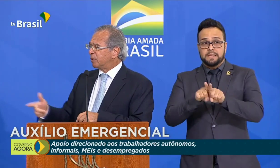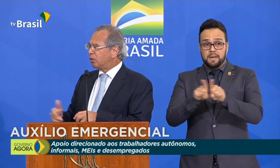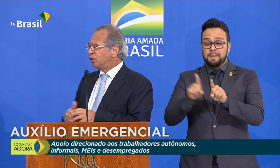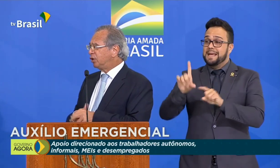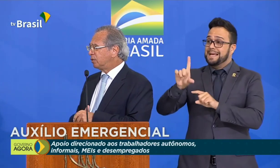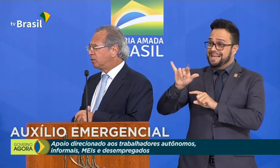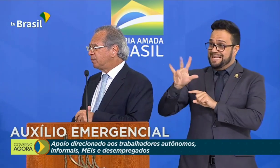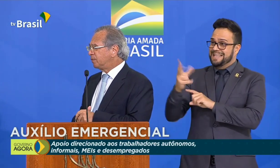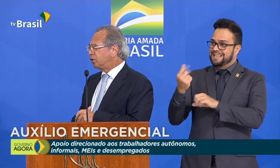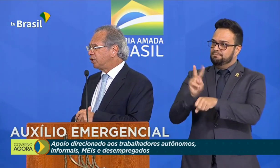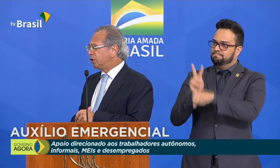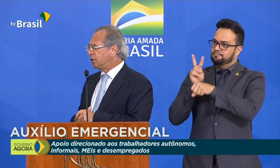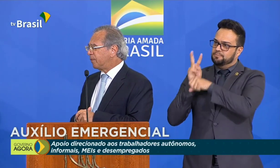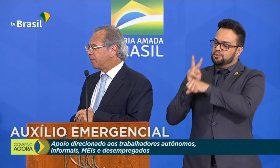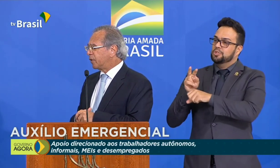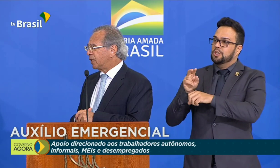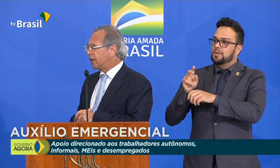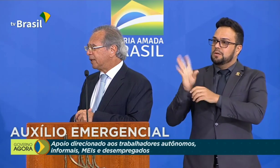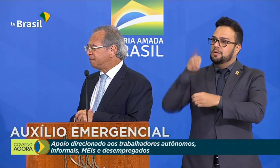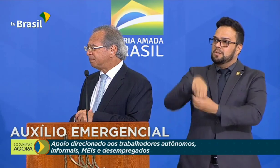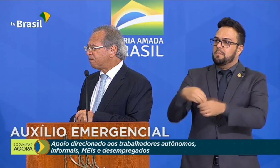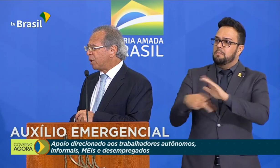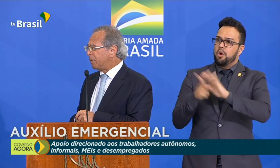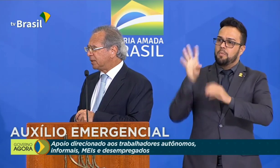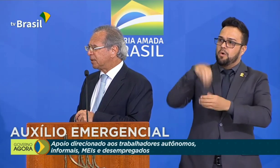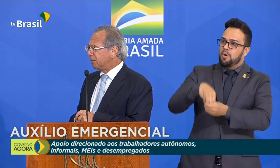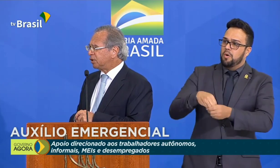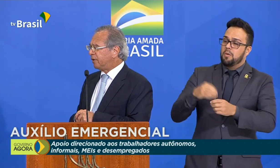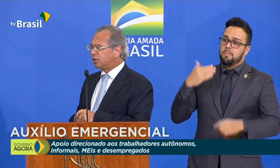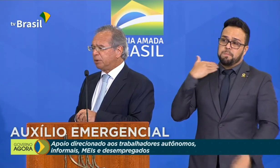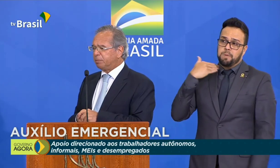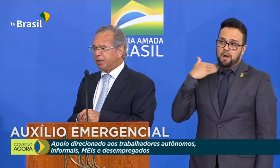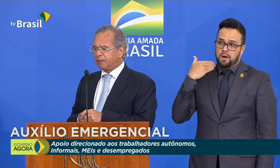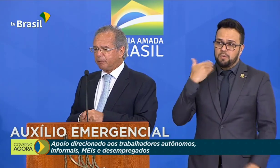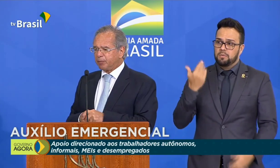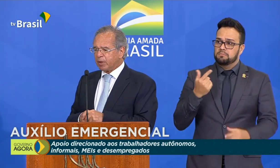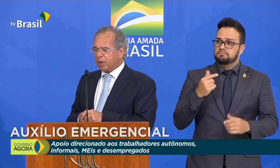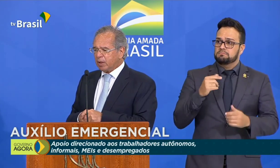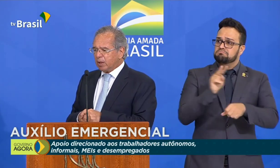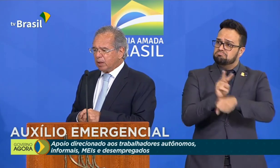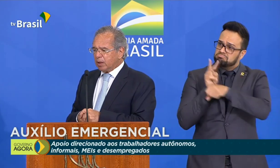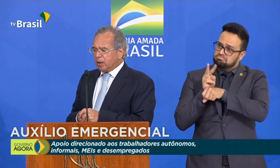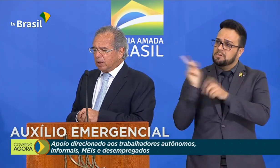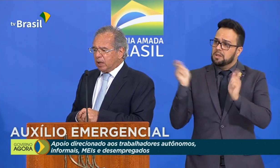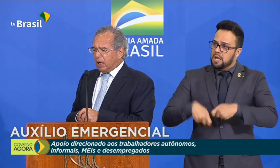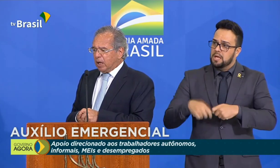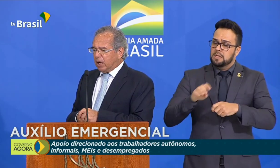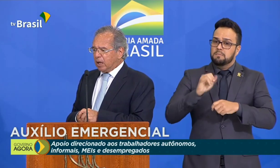pagamento de capital de giro de empresas que mantivessem o emprego.